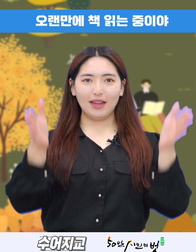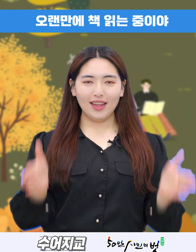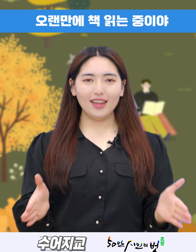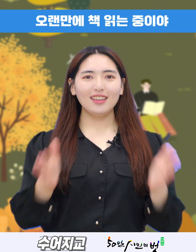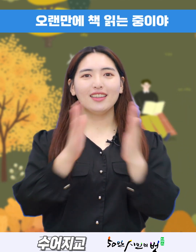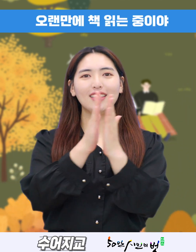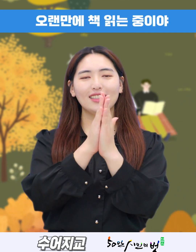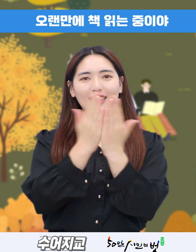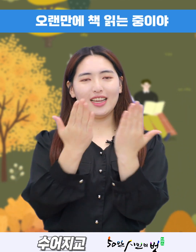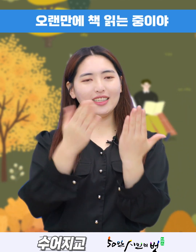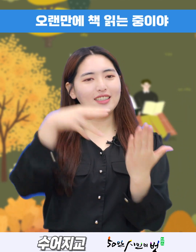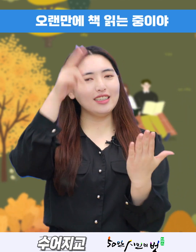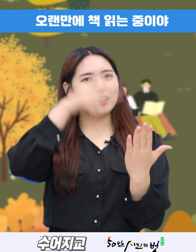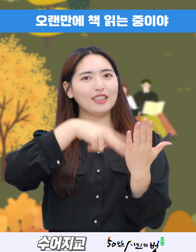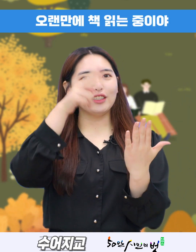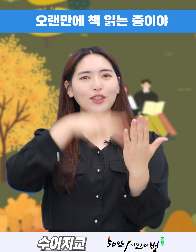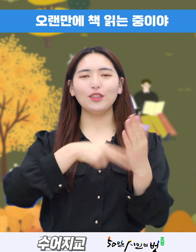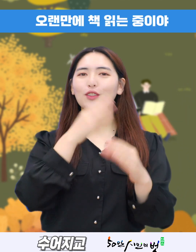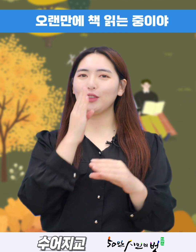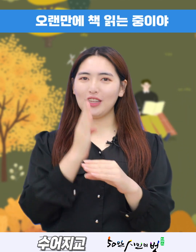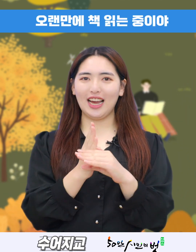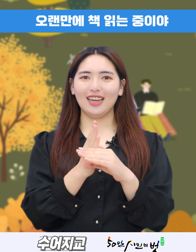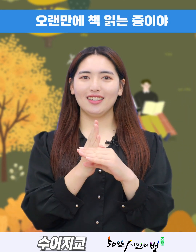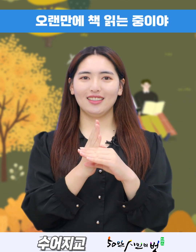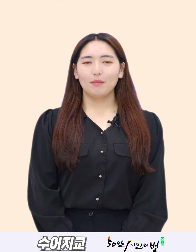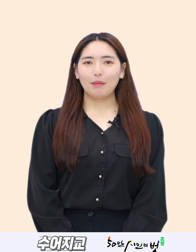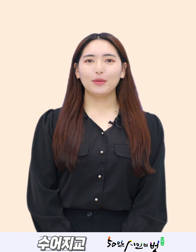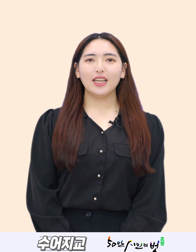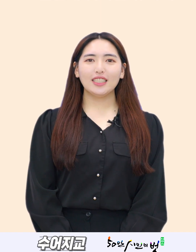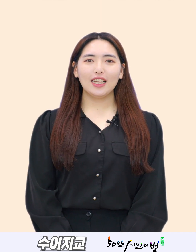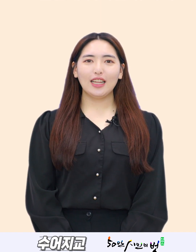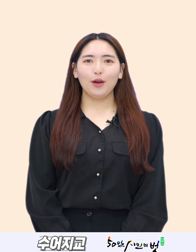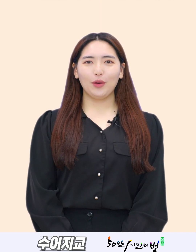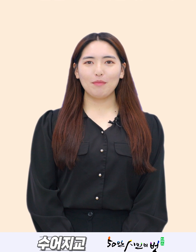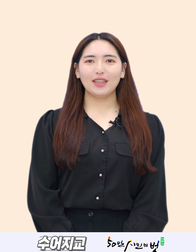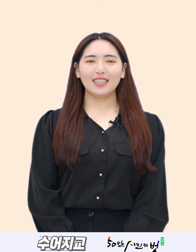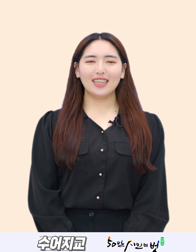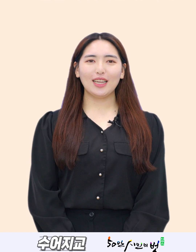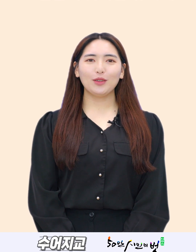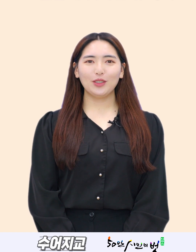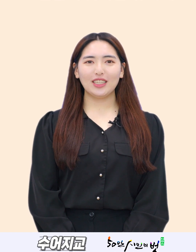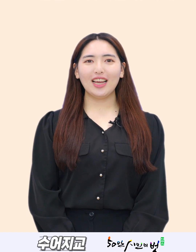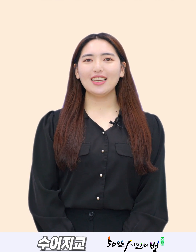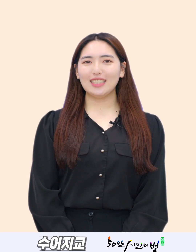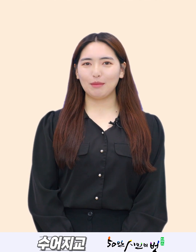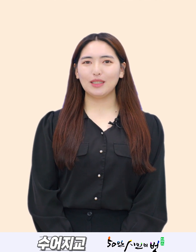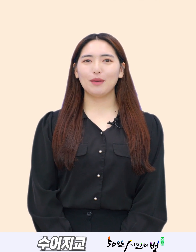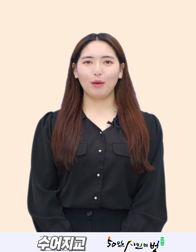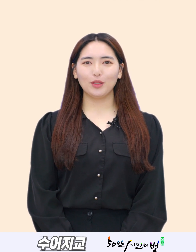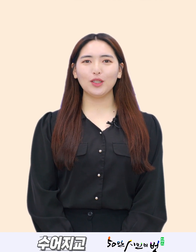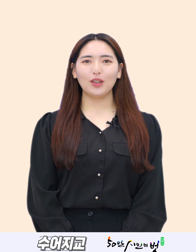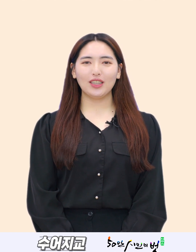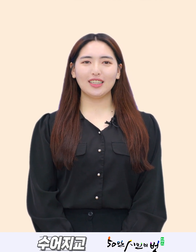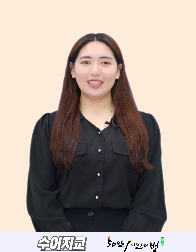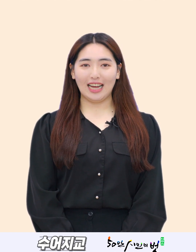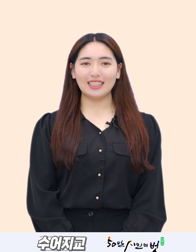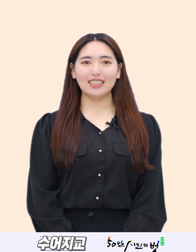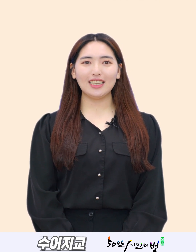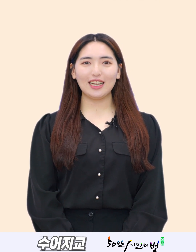오랜만에 책을 읽는 중이야. 바쁘게 지내다 오랜만에 찾아온 휴식에 잠시 멈췄던 일을 다시 시작한